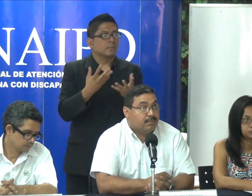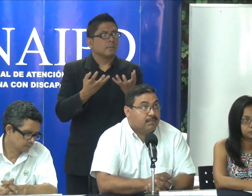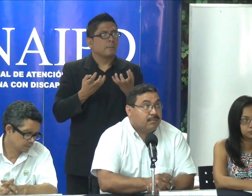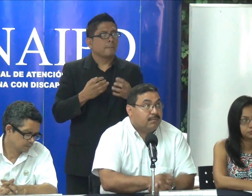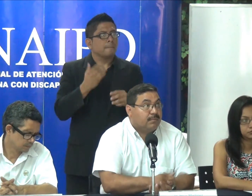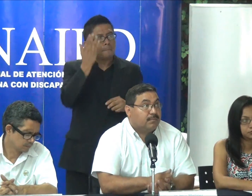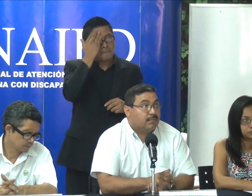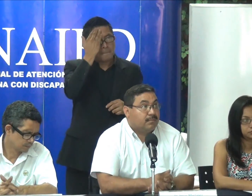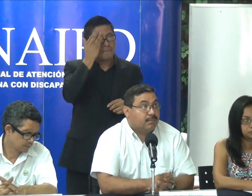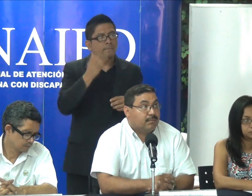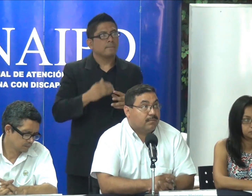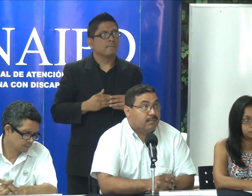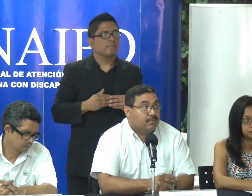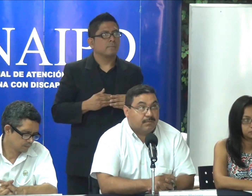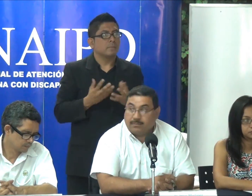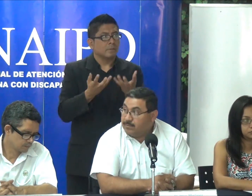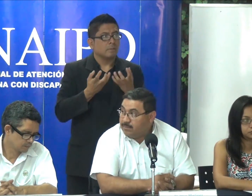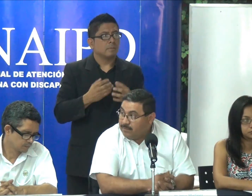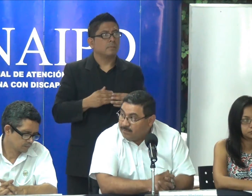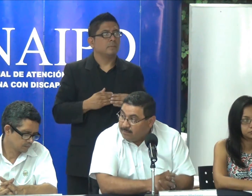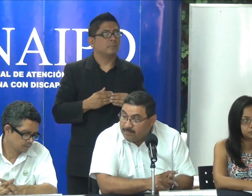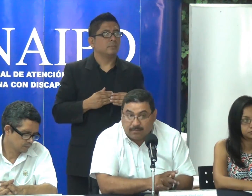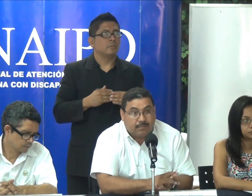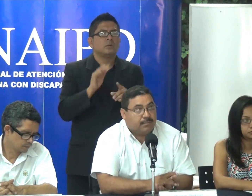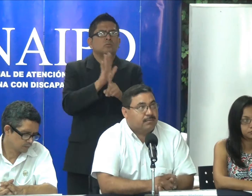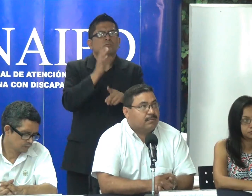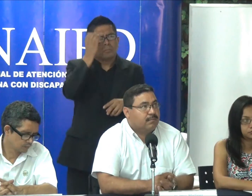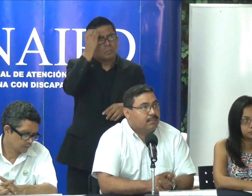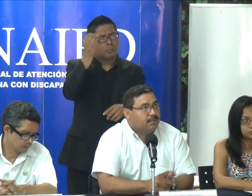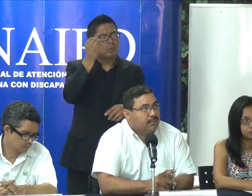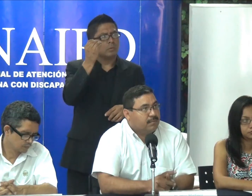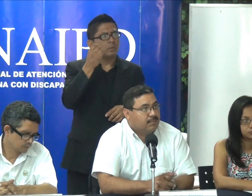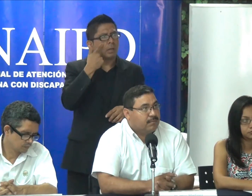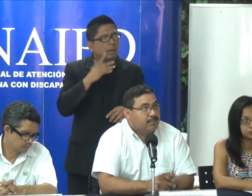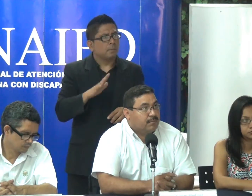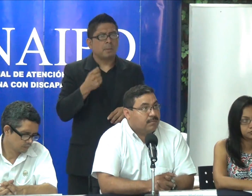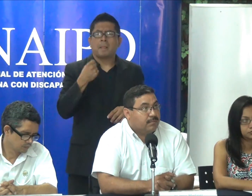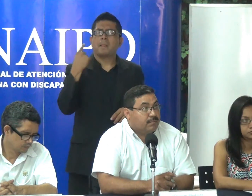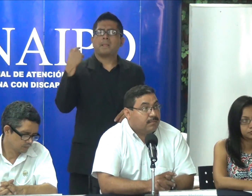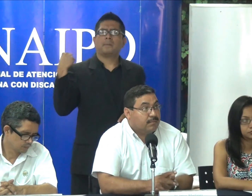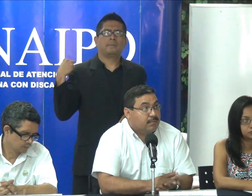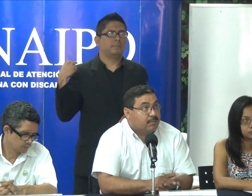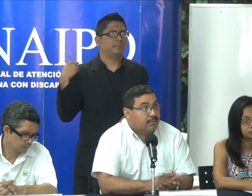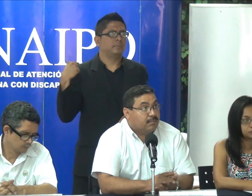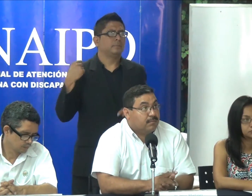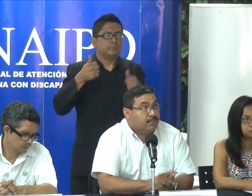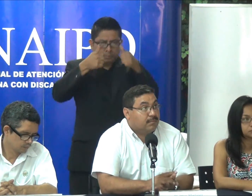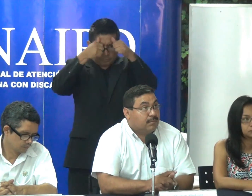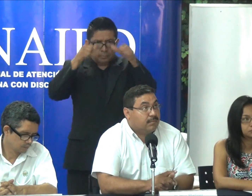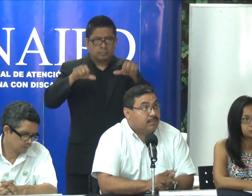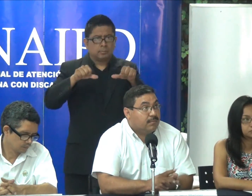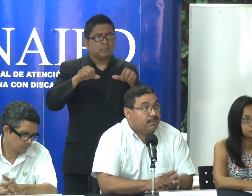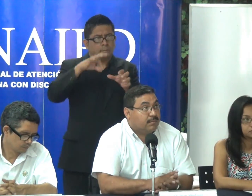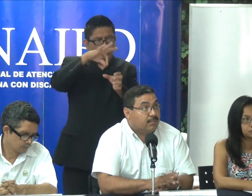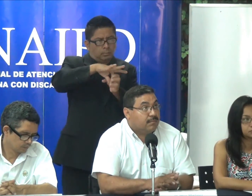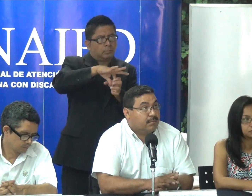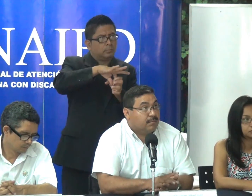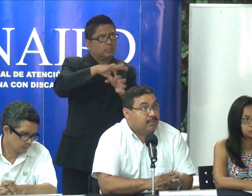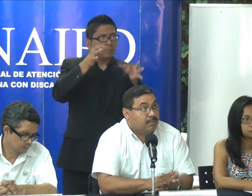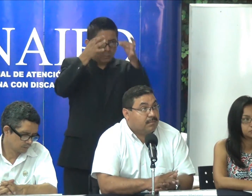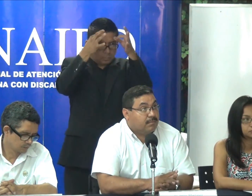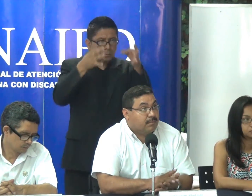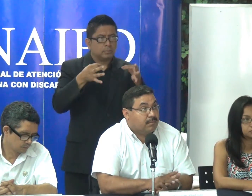Quisiera saber cuál es su valoración. Bueno, recientemente se han aprobado importantes medidas